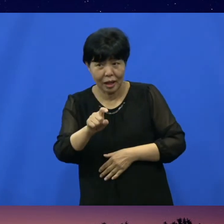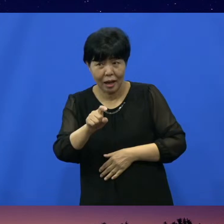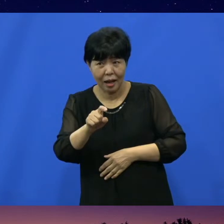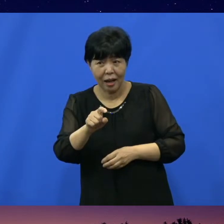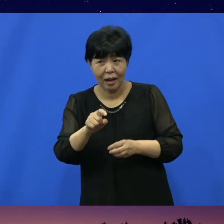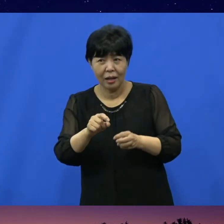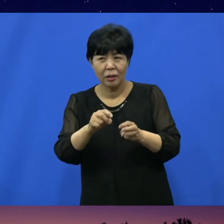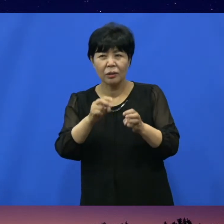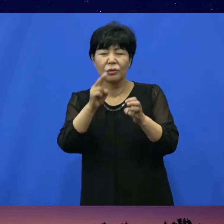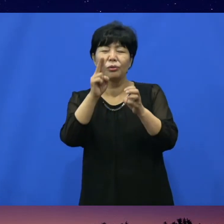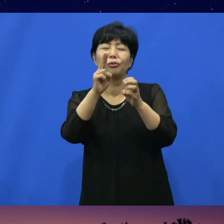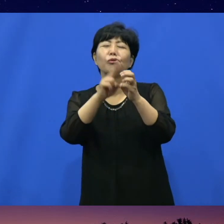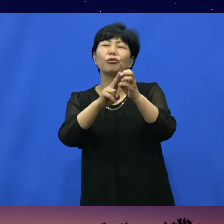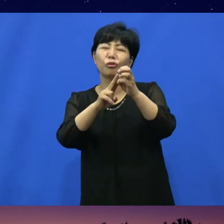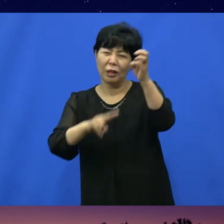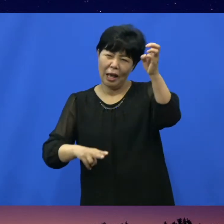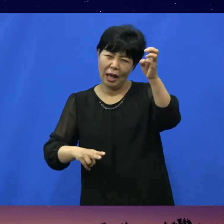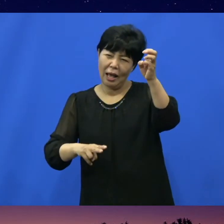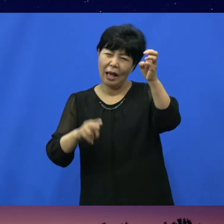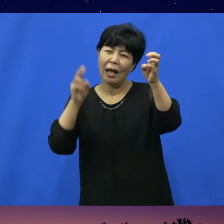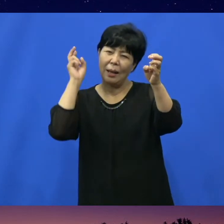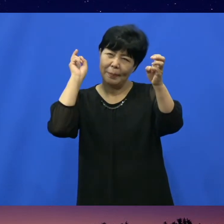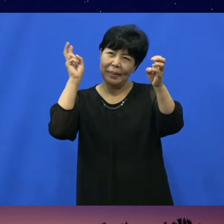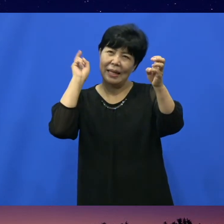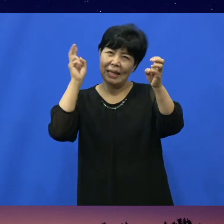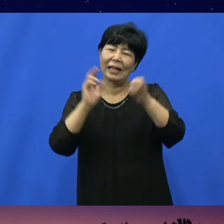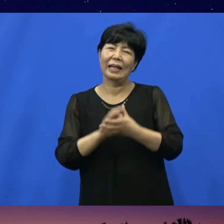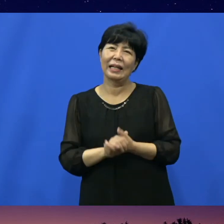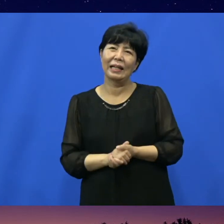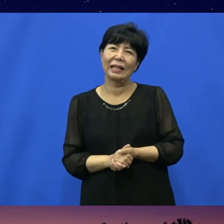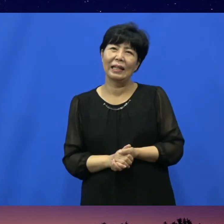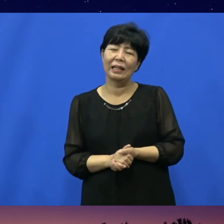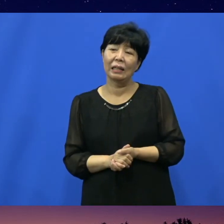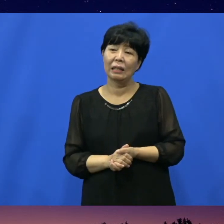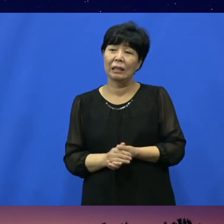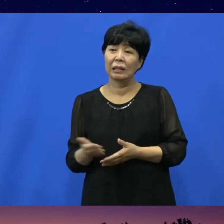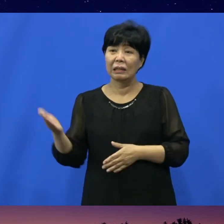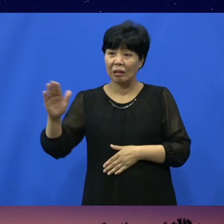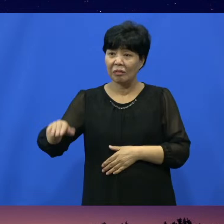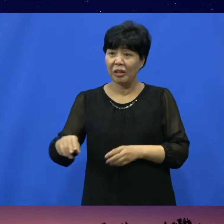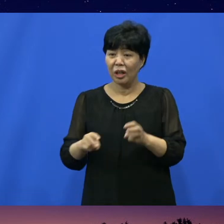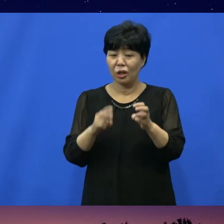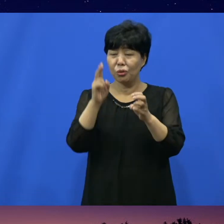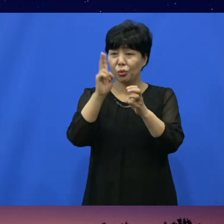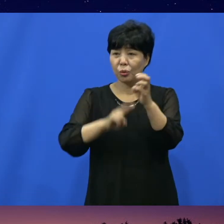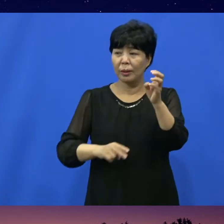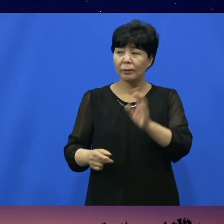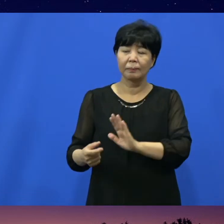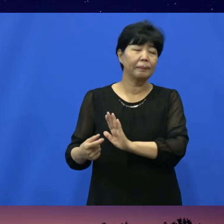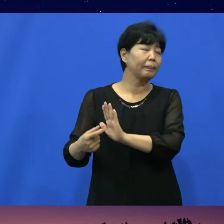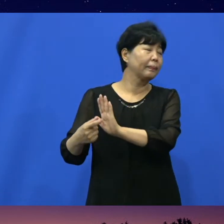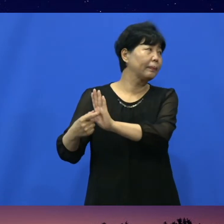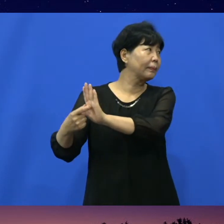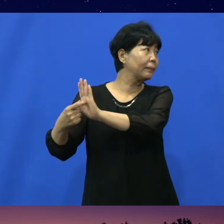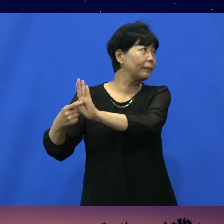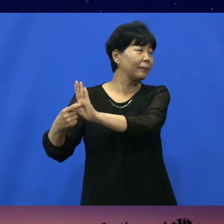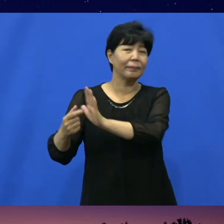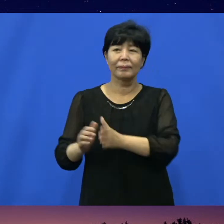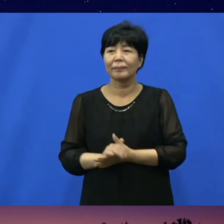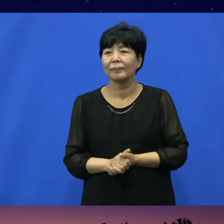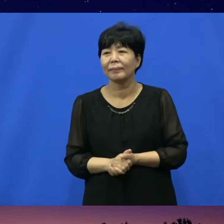주님의 사랑이에요. 그런데 그런 그 사랑을 받으려고 하지 않아요. 마음을 굳게 닫았어요.